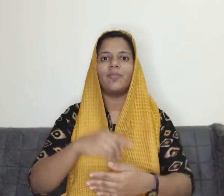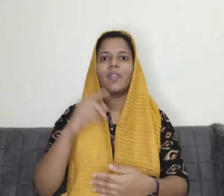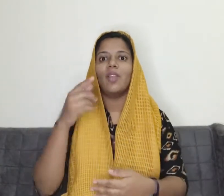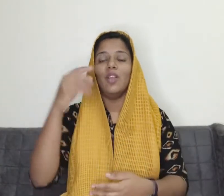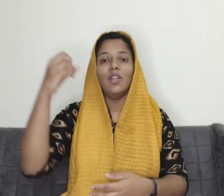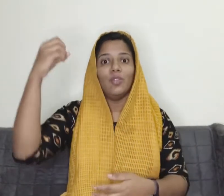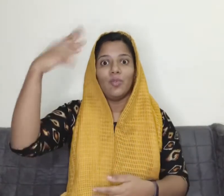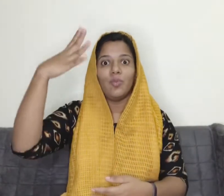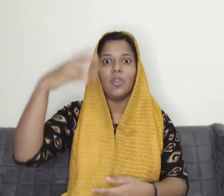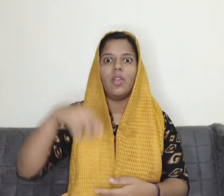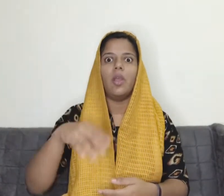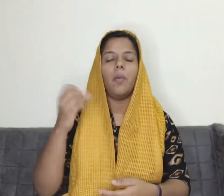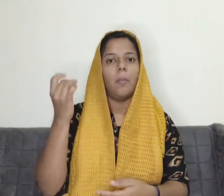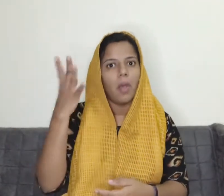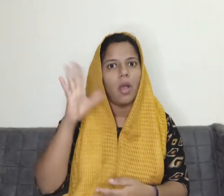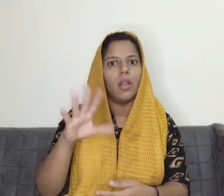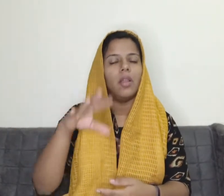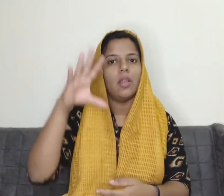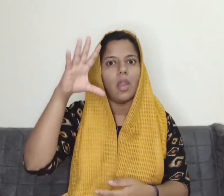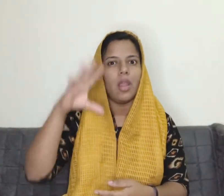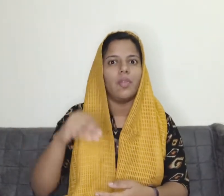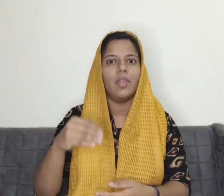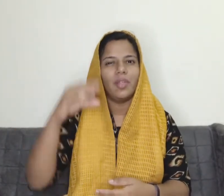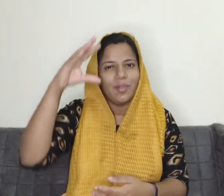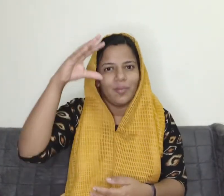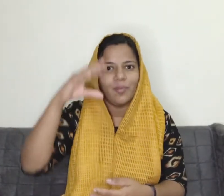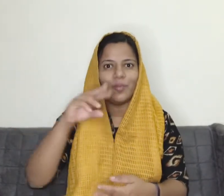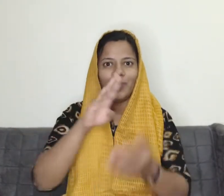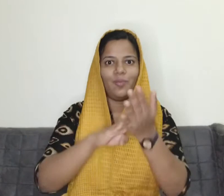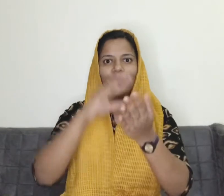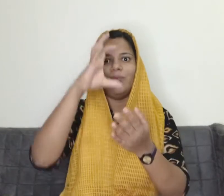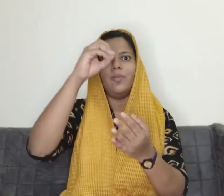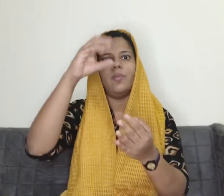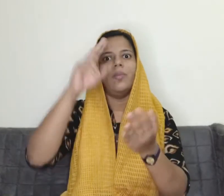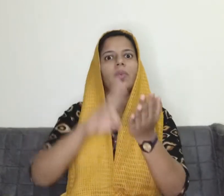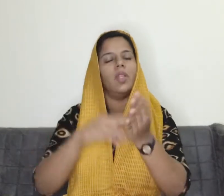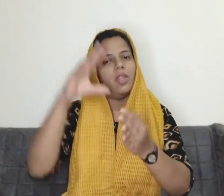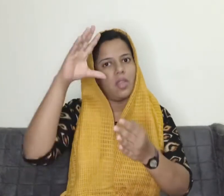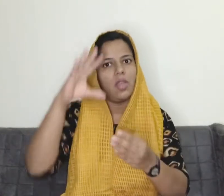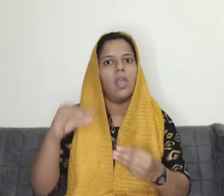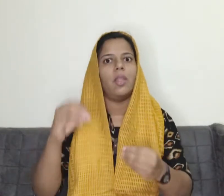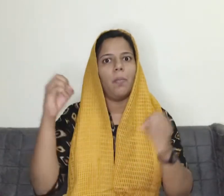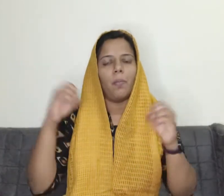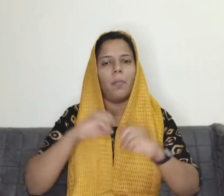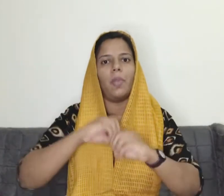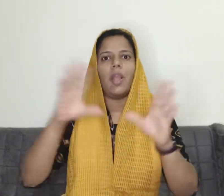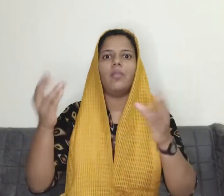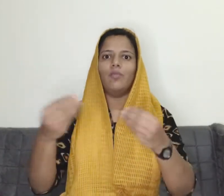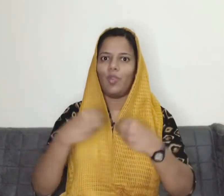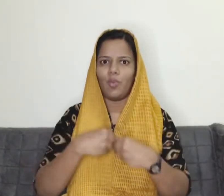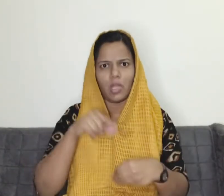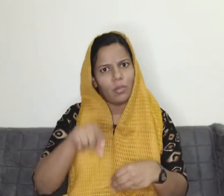സൂര്യനോട് പറഞ്ഞു നീ പകൽ ഉദിക്കണം, രാത്രിയോട് പറഞ്ഞു, ചന്ദ്രനോട് പറഞ്ഞു രാത്രിയിൽ നീ പ്രകാശം കൊടുക്കണം. ഇത് രണ്ടും അതുപോലെ